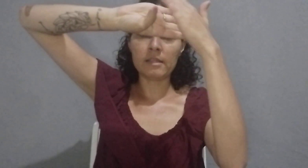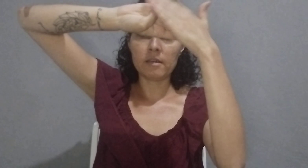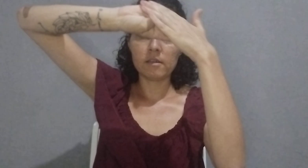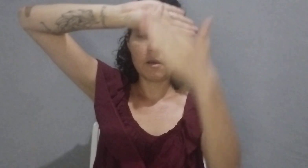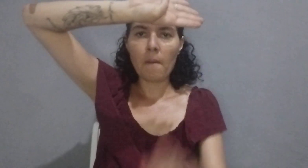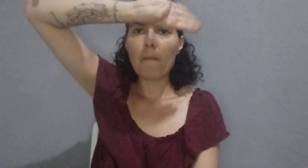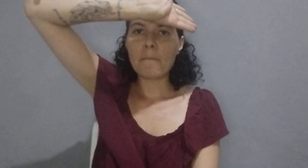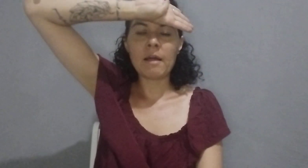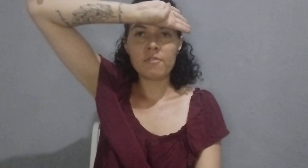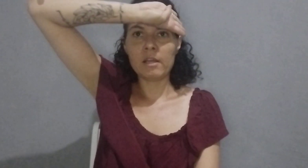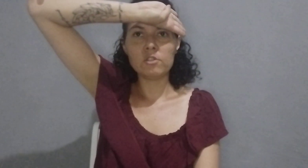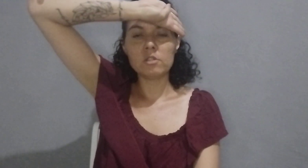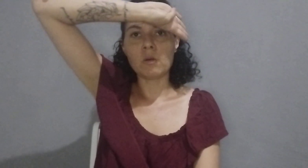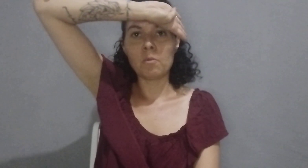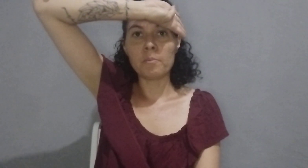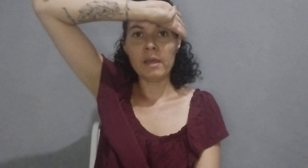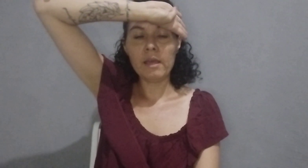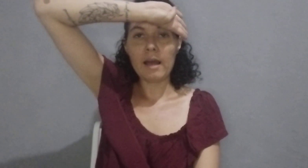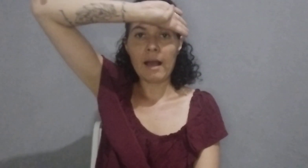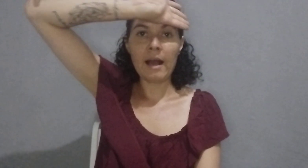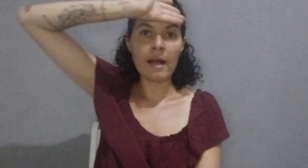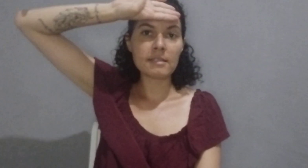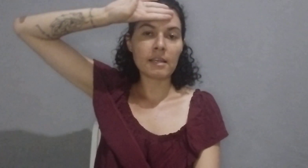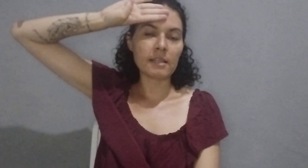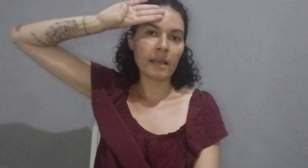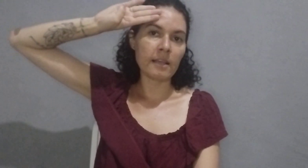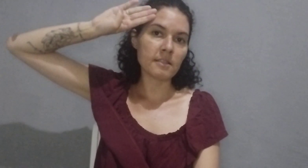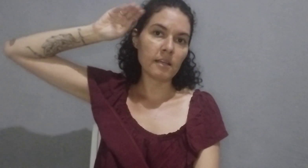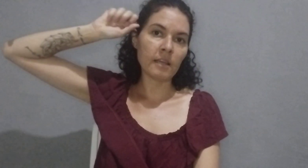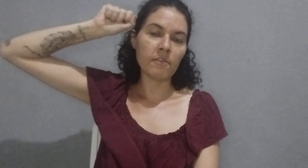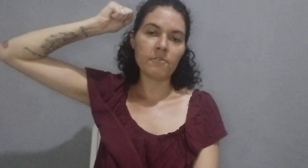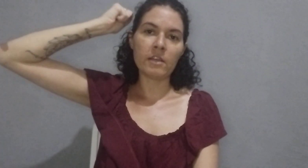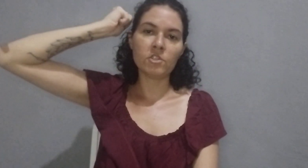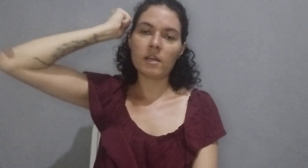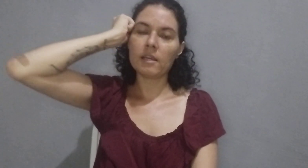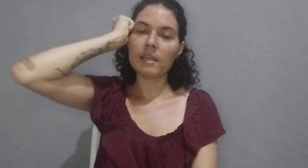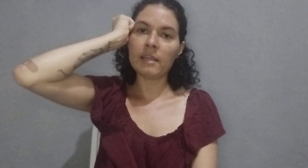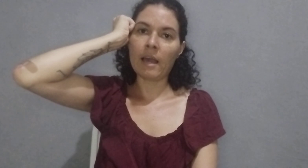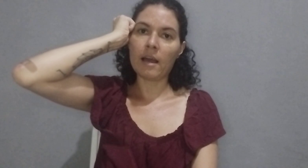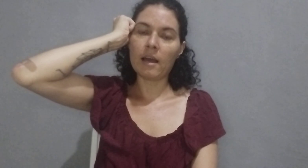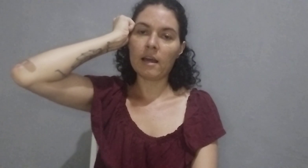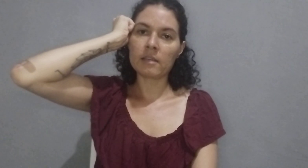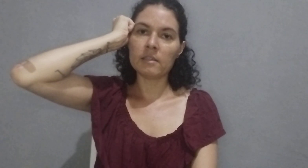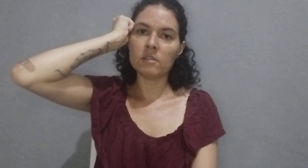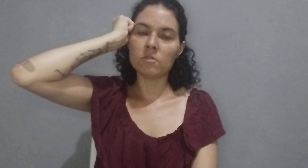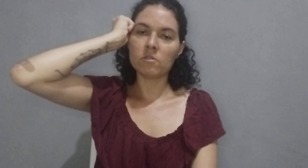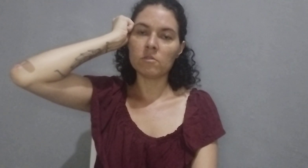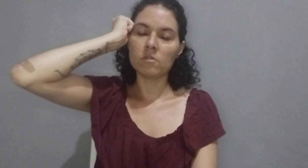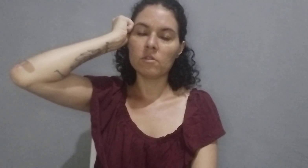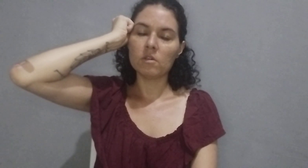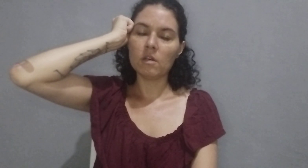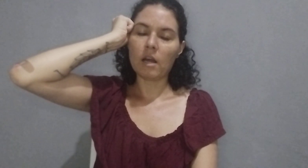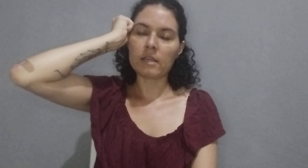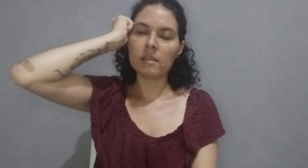virada para frente. Então, um B, arrasta na testa e aí fecha em A, aqui